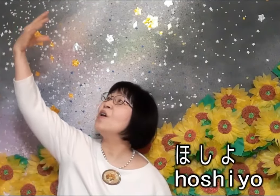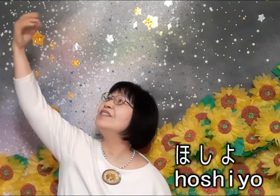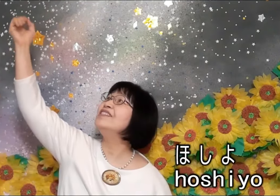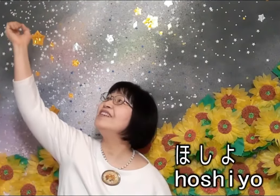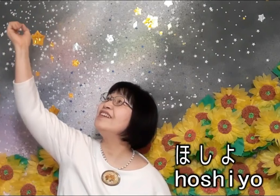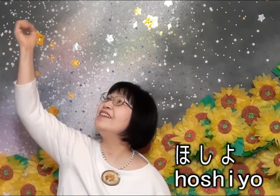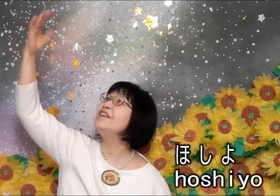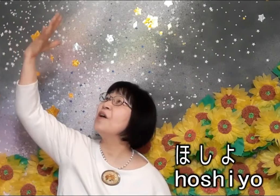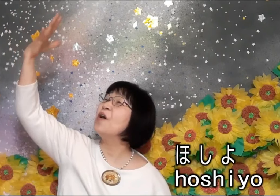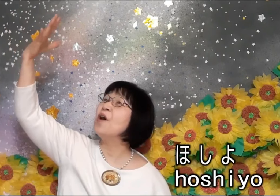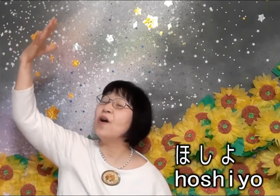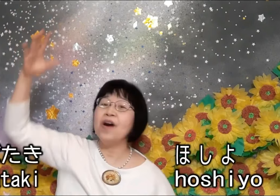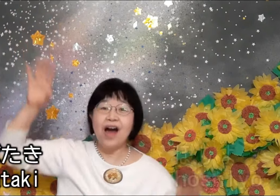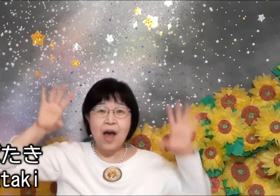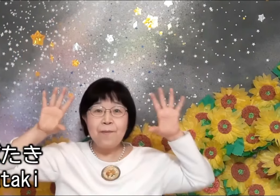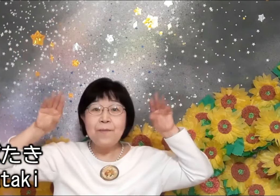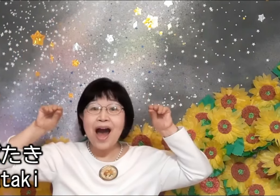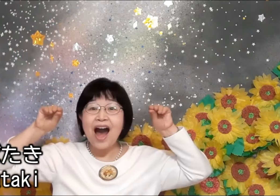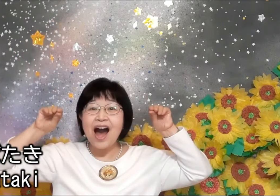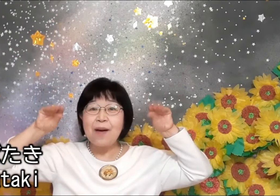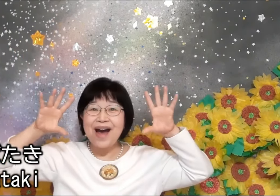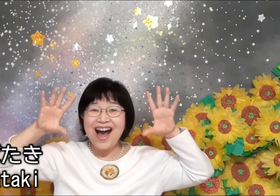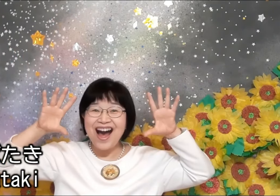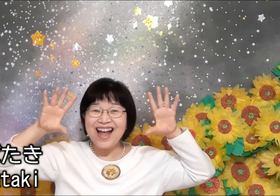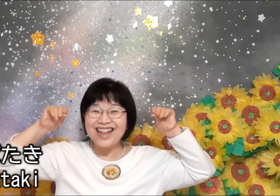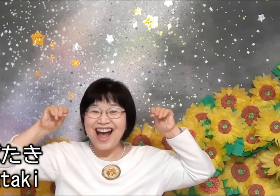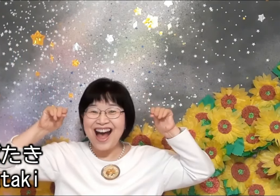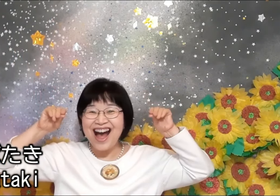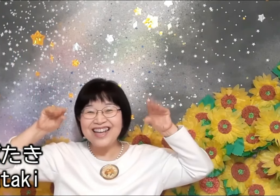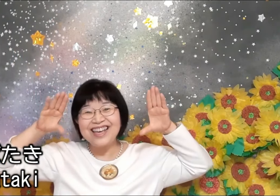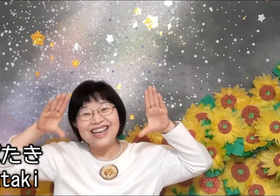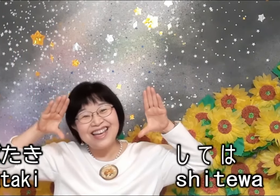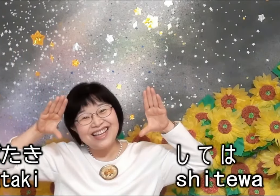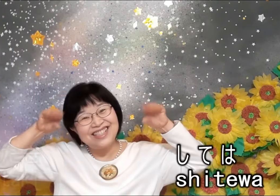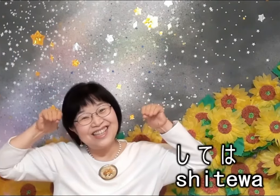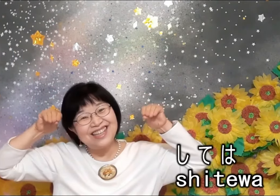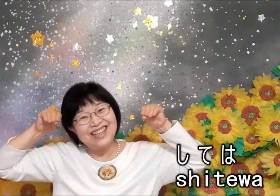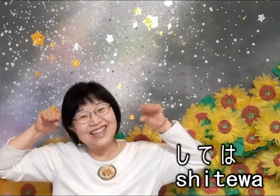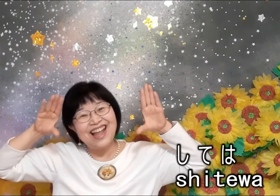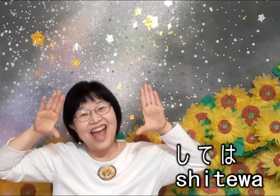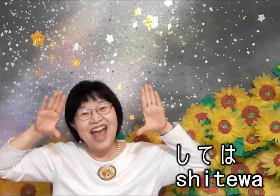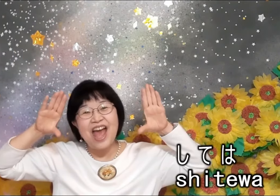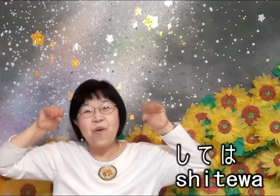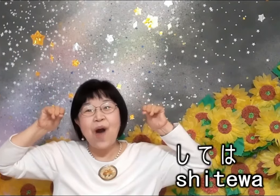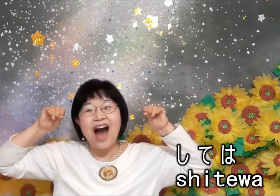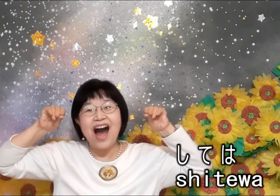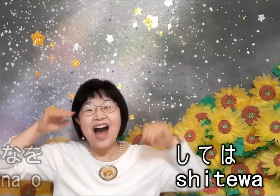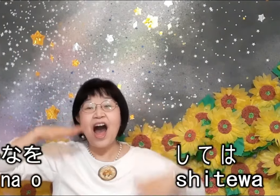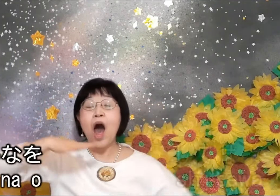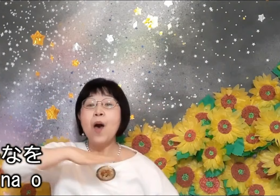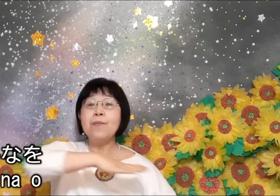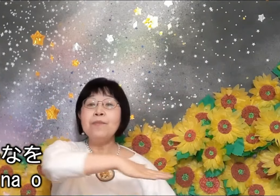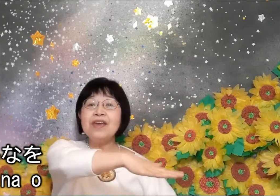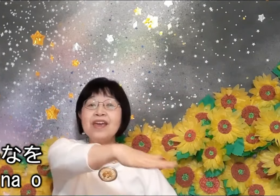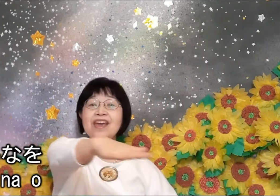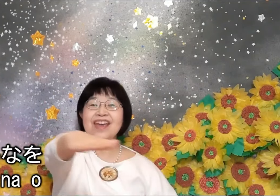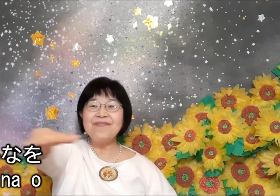星よ、まばたきしてはみ